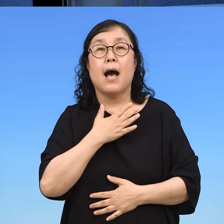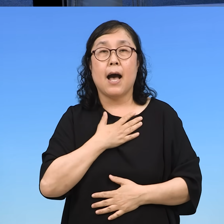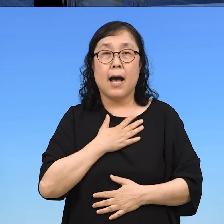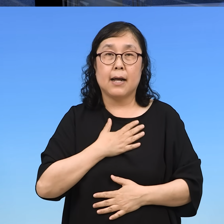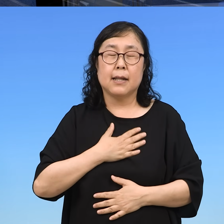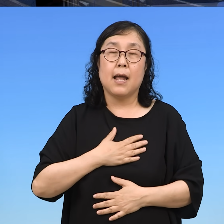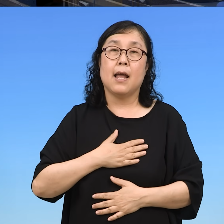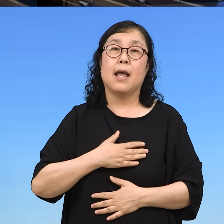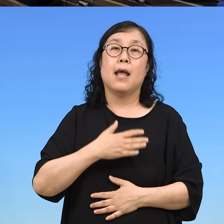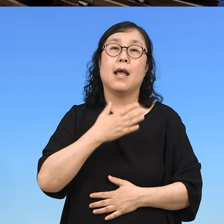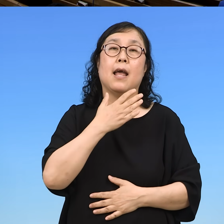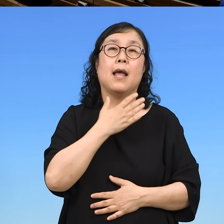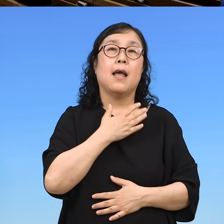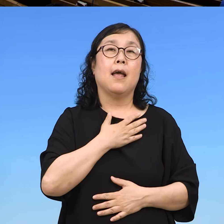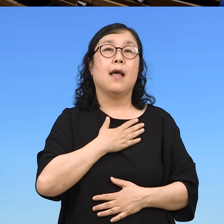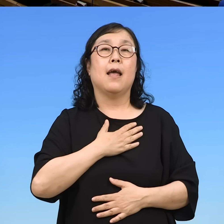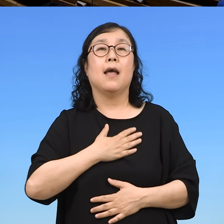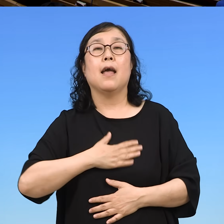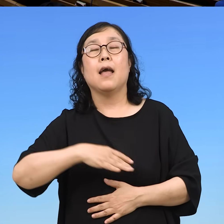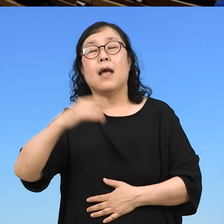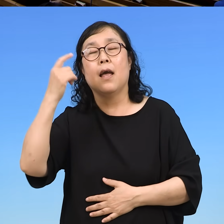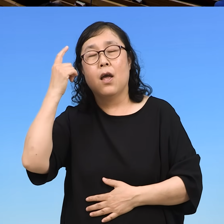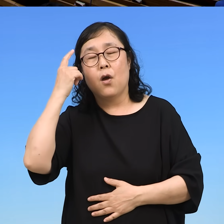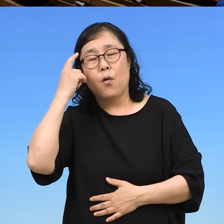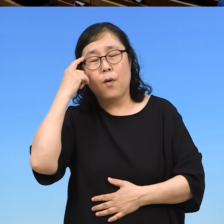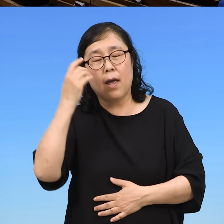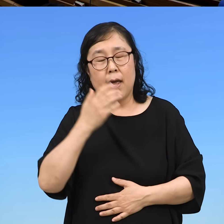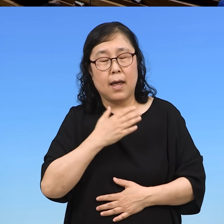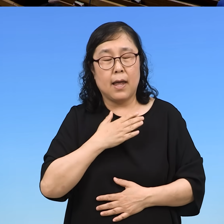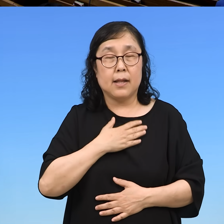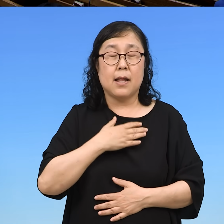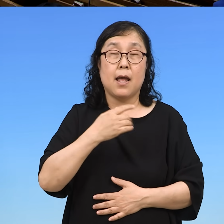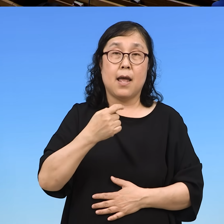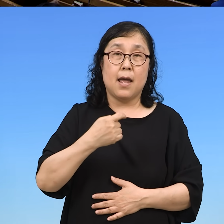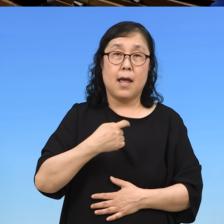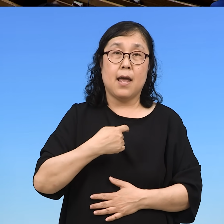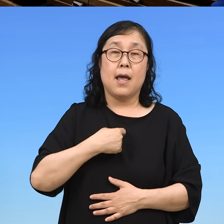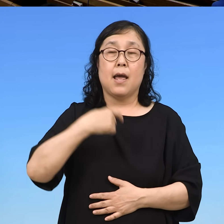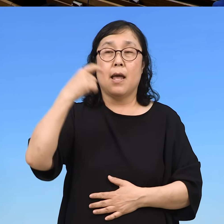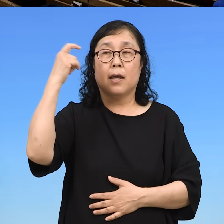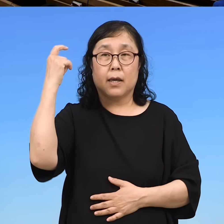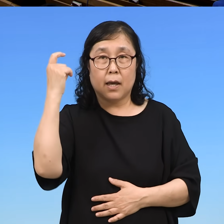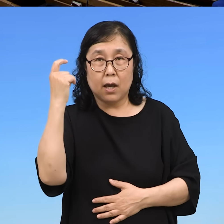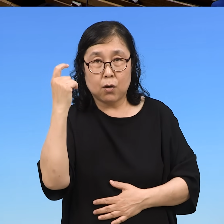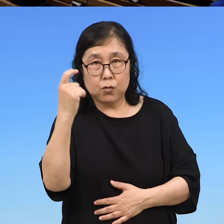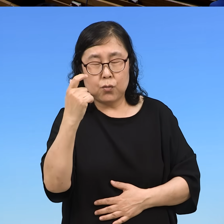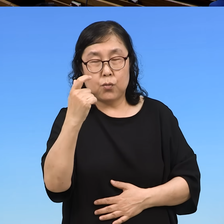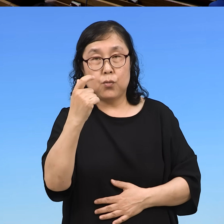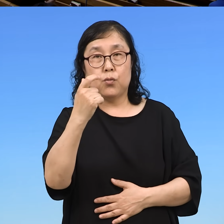여러분, 은혜입니다. 왜 내게 굳센 믿음과,